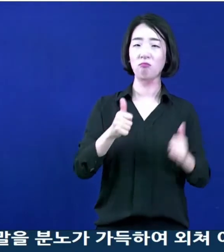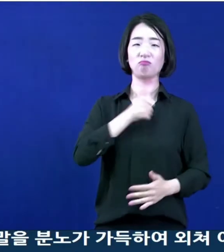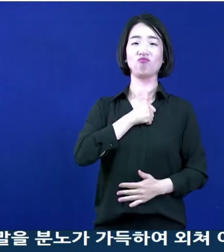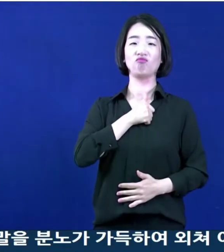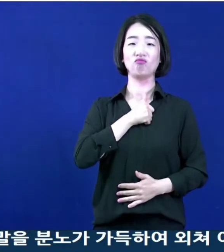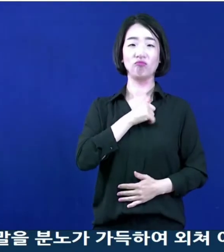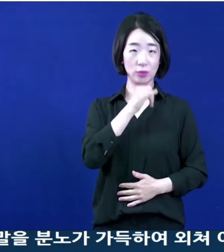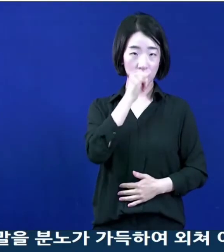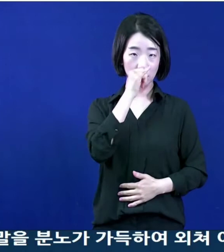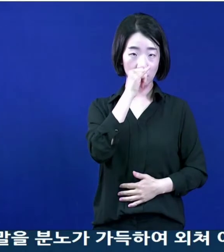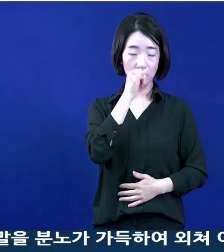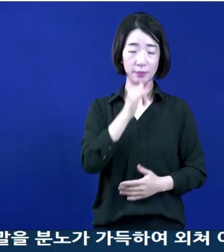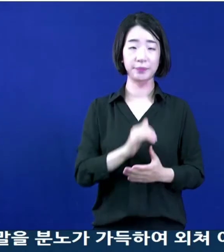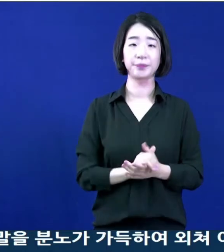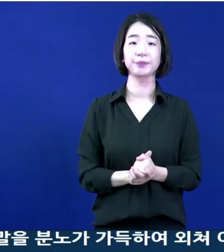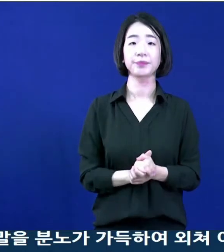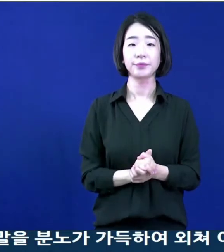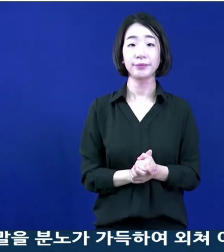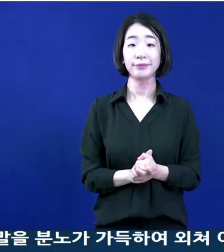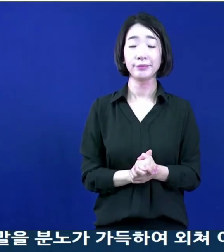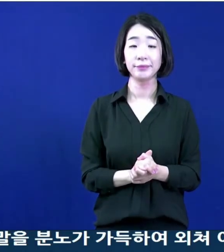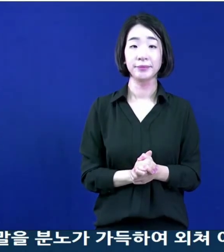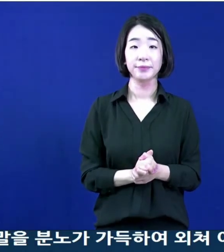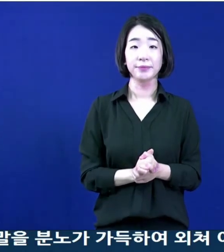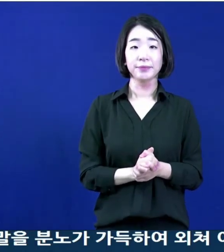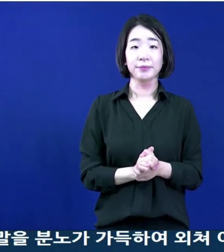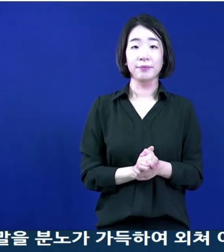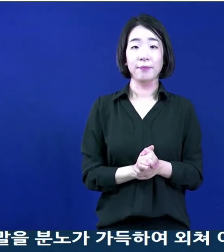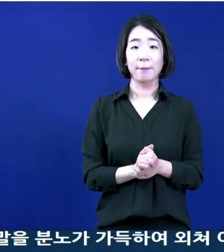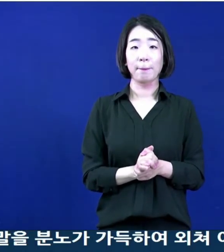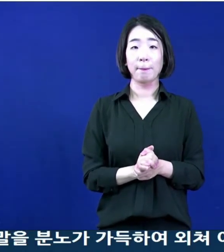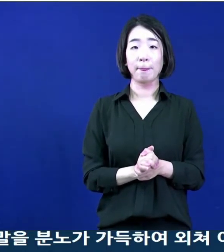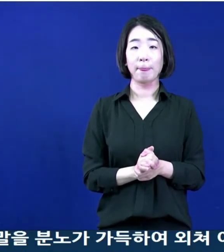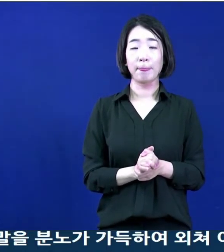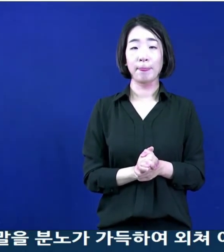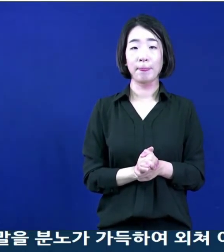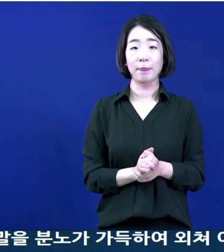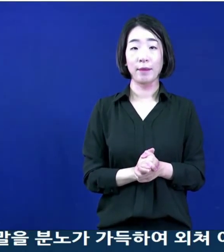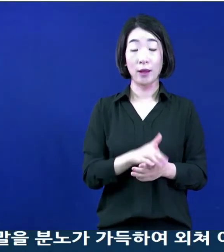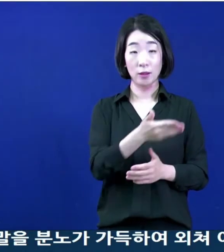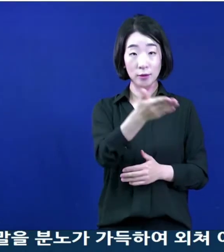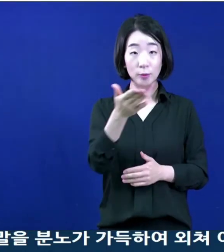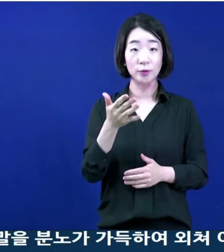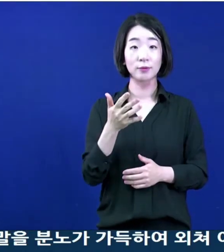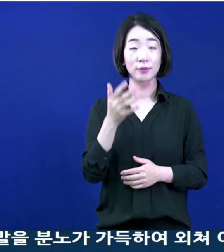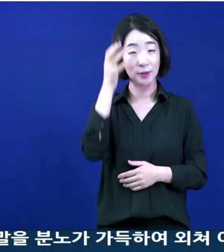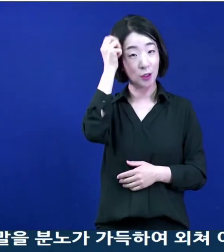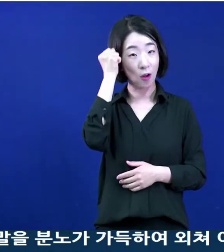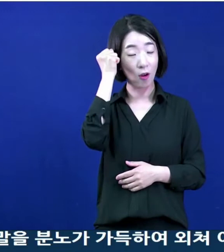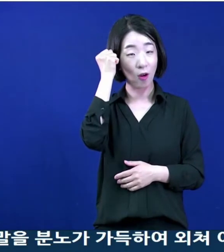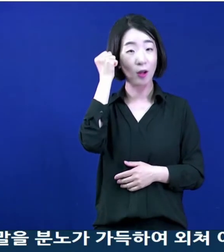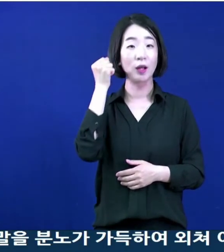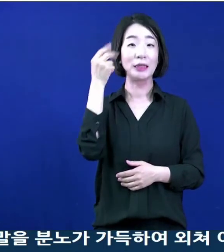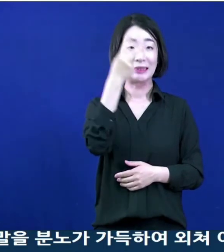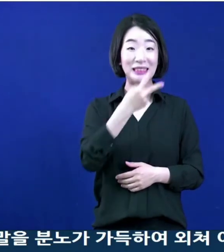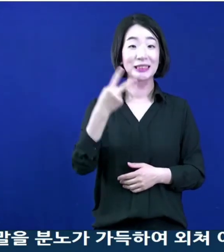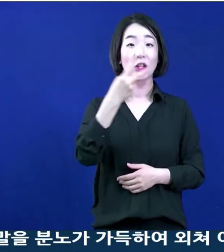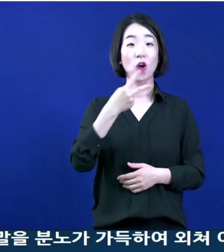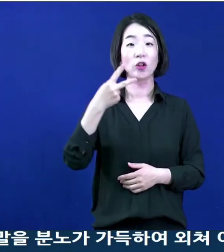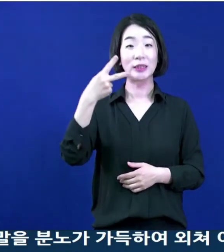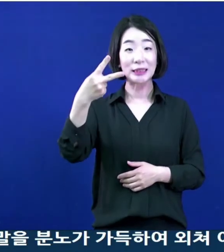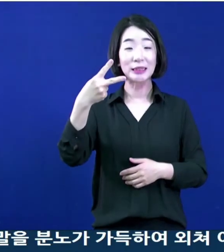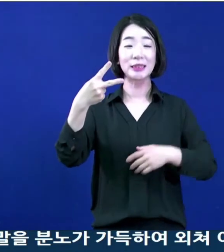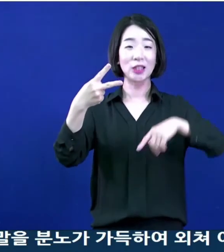어떤 정체성을 이것으로 하나로 묶은 겁니다. 기억하시는 분이 많겠죠? 2002년 월드컵,